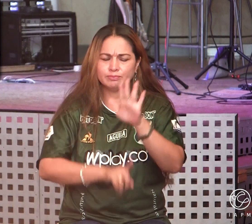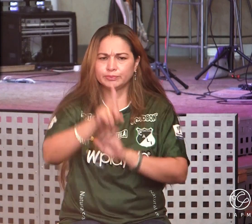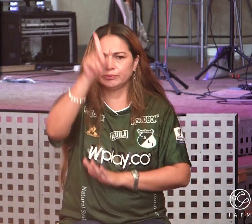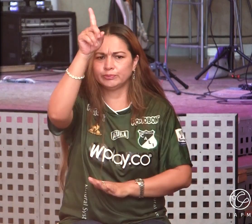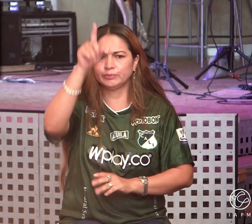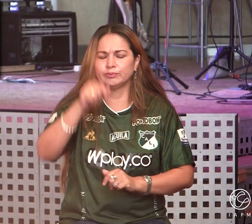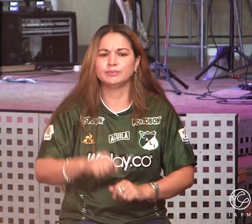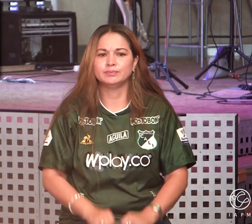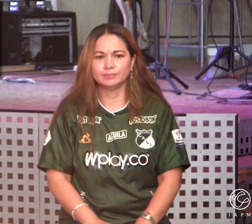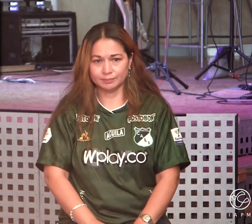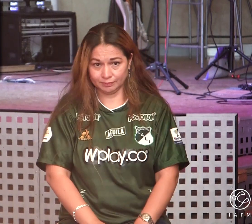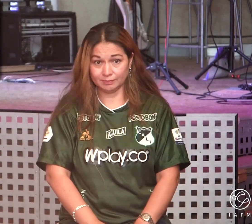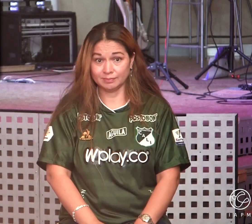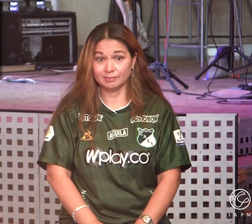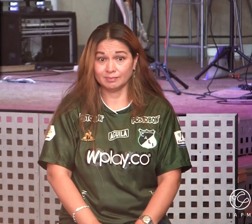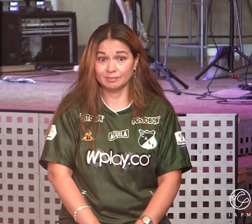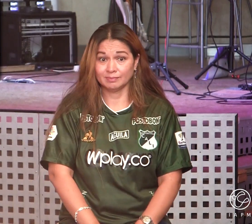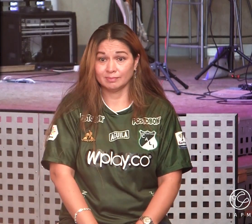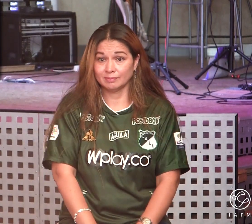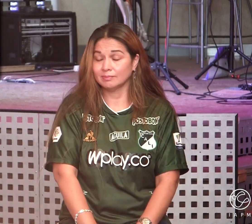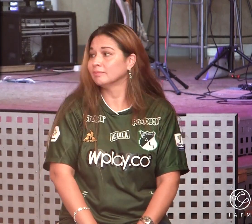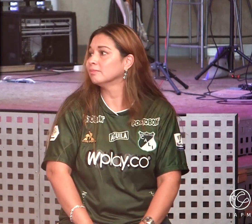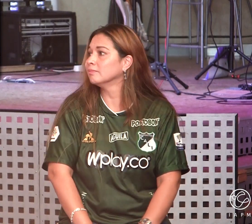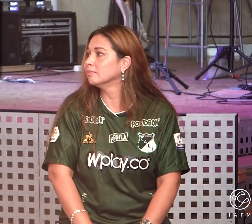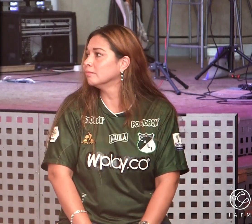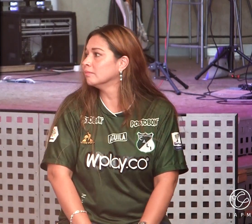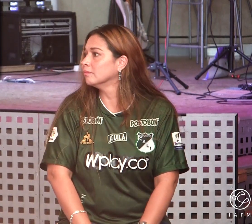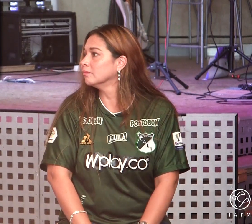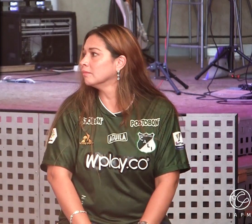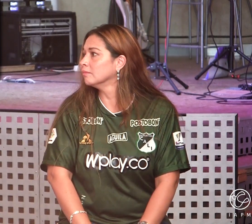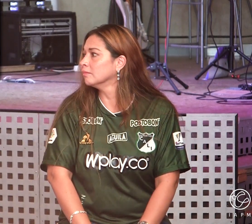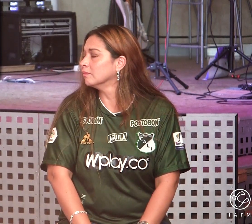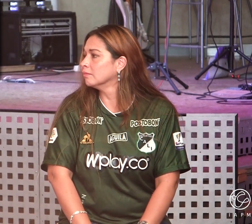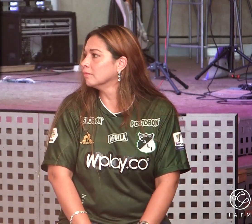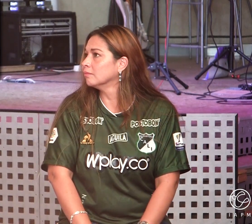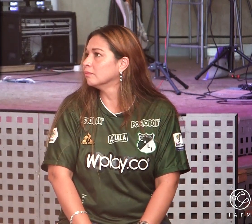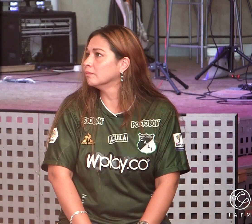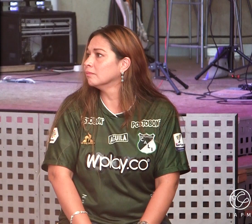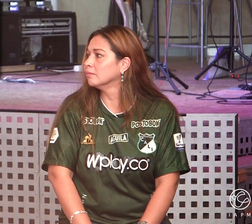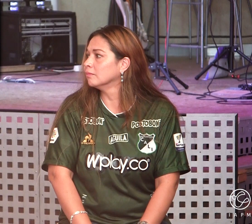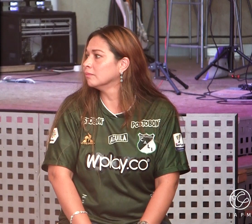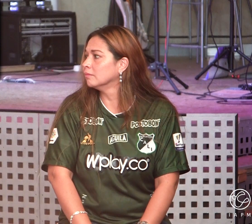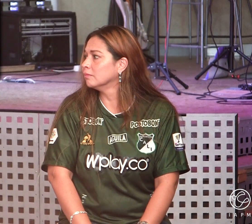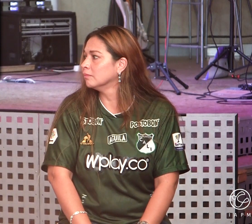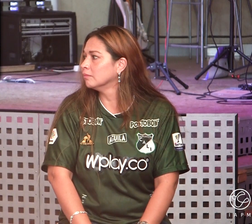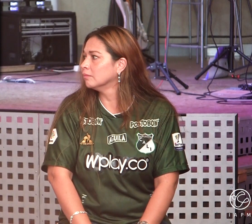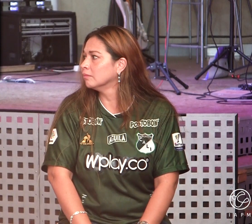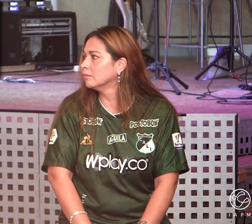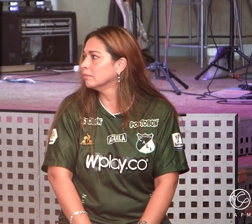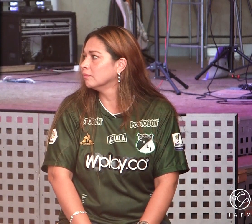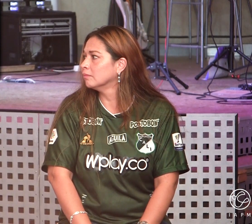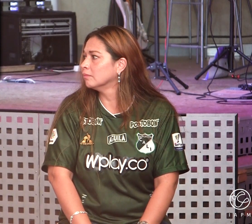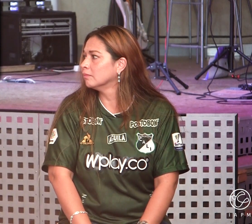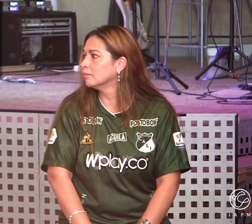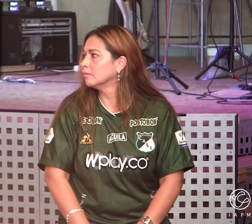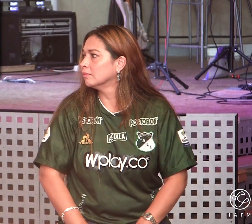Bogotá es que la gente renuncie a eso de pensar que la mejor etapa de la vida es solamente cuando se es más joven. Eso no es lo que la Biblia enseña, de